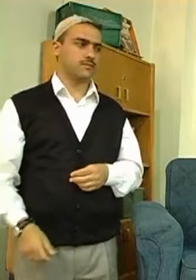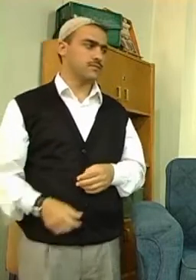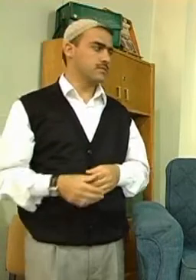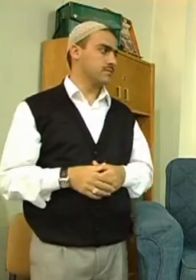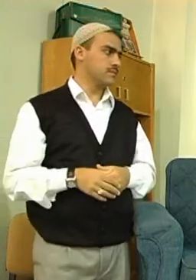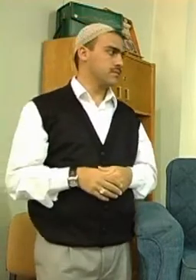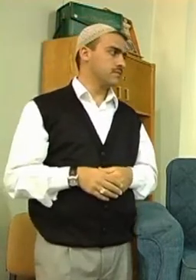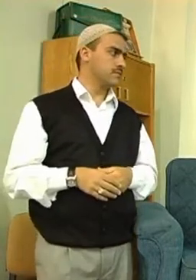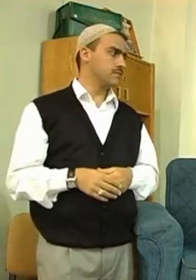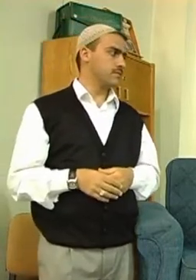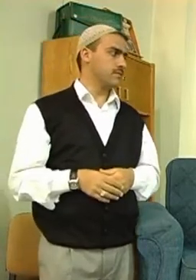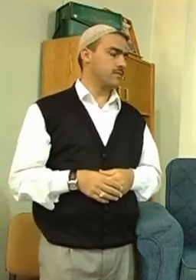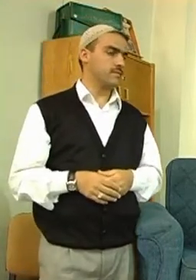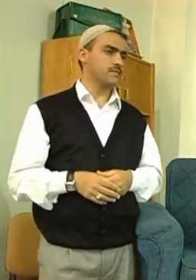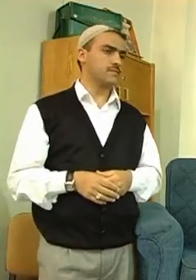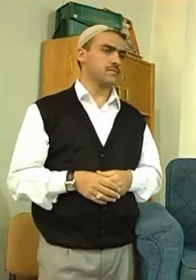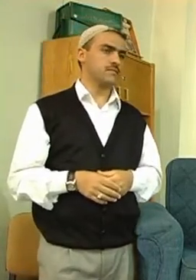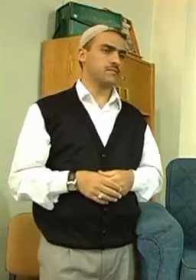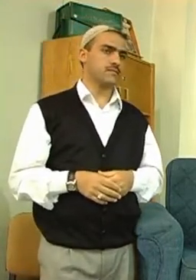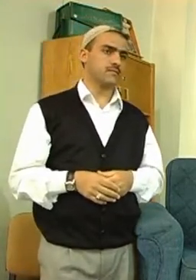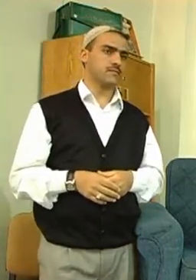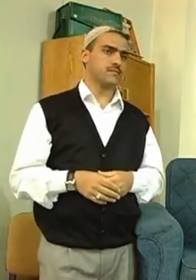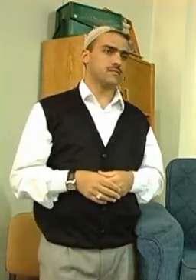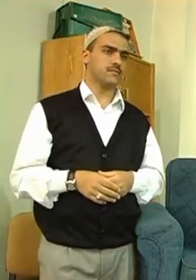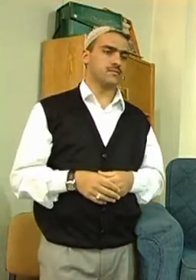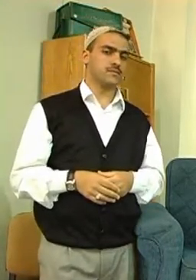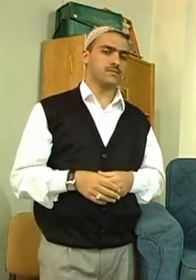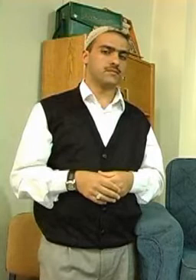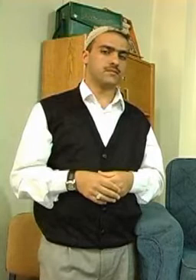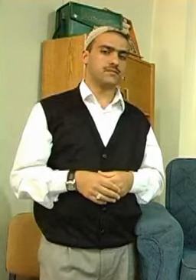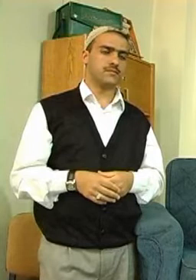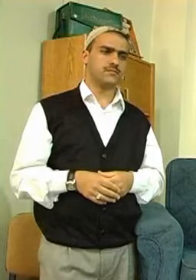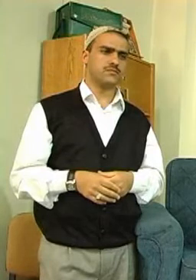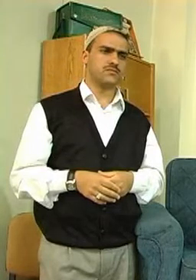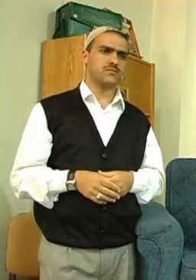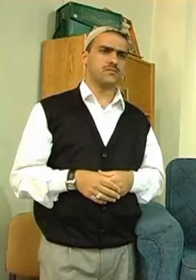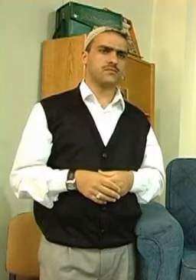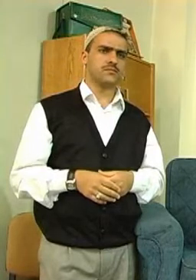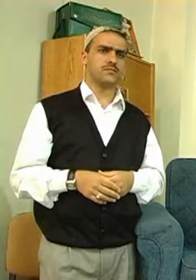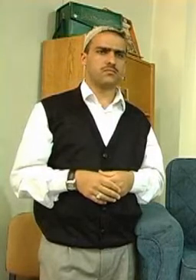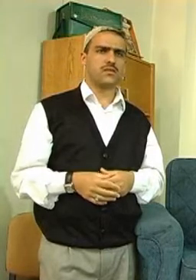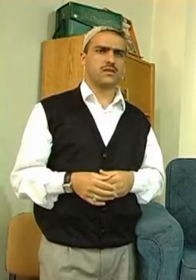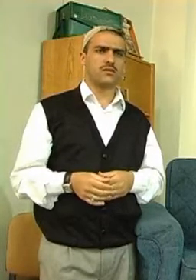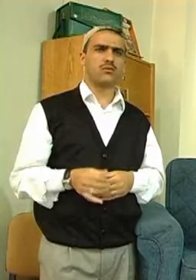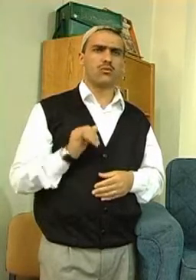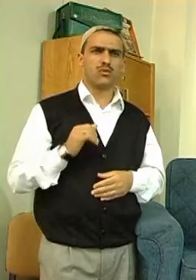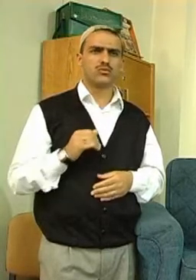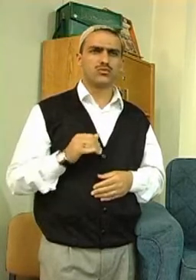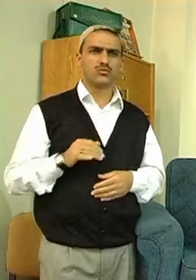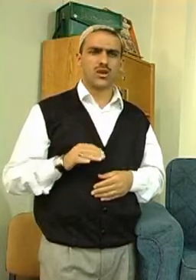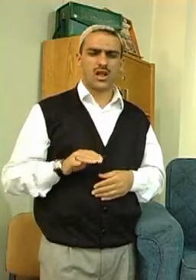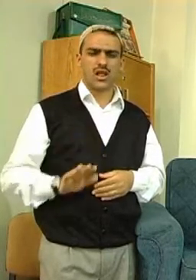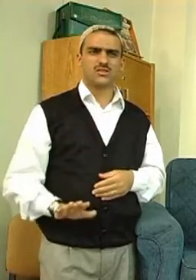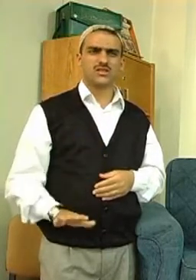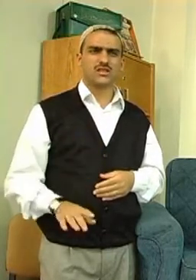mu da büyüklerin yerine götürüyorlar onu. Değil mi? Büyüklerin mekanına götürüyorlar. Alçak insan diyoruz. Esfel-i safilin. Adam burada